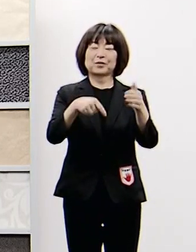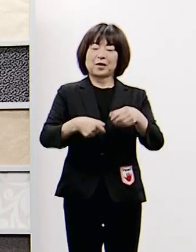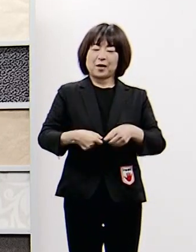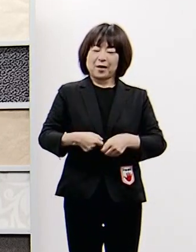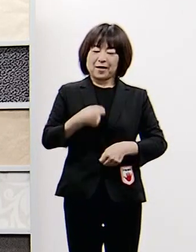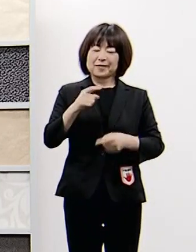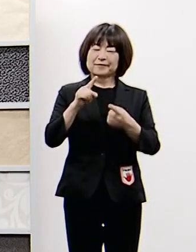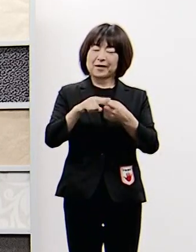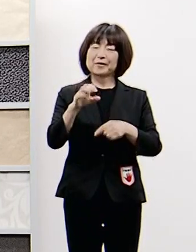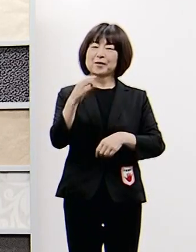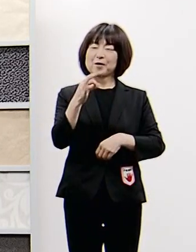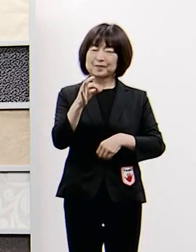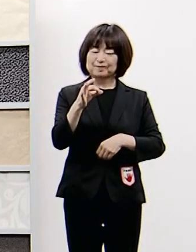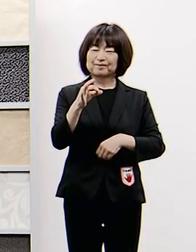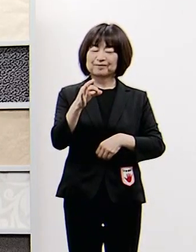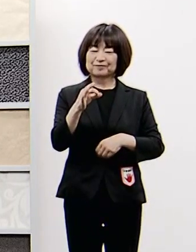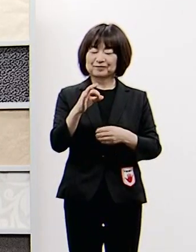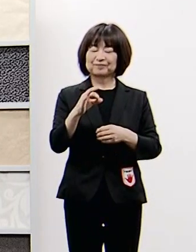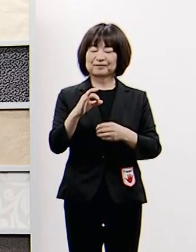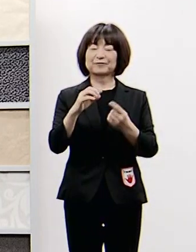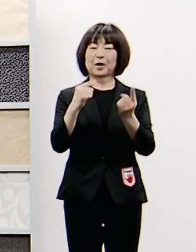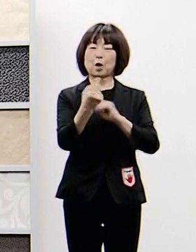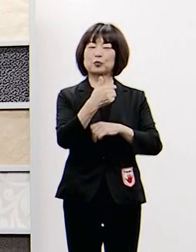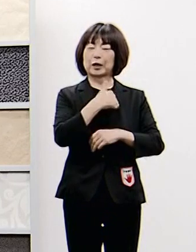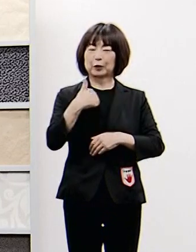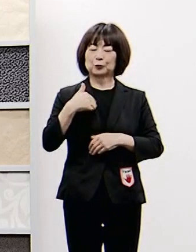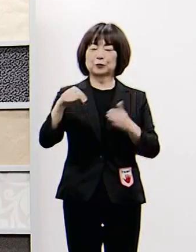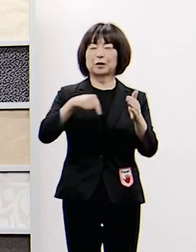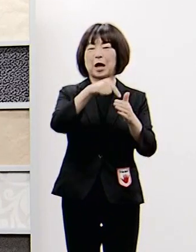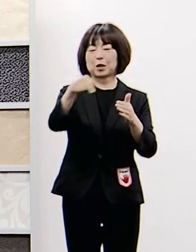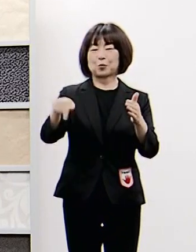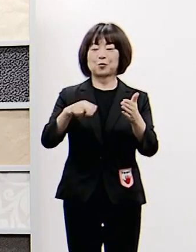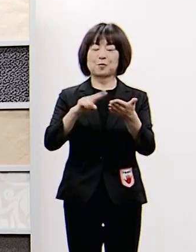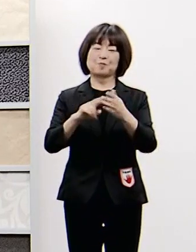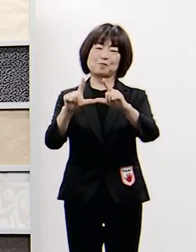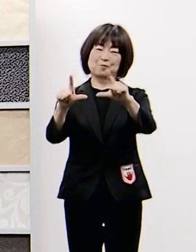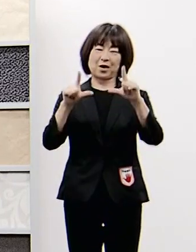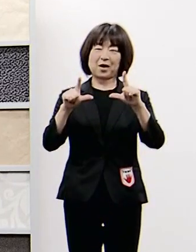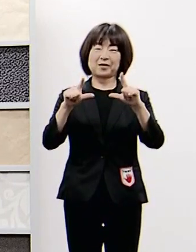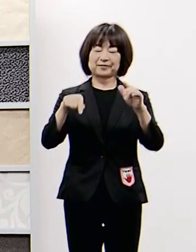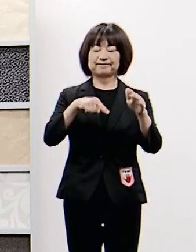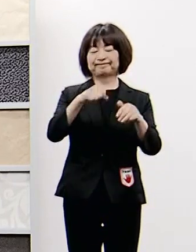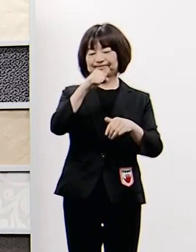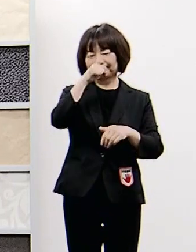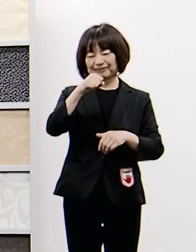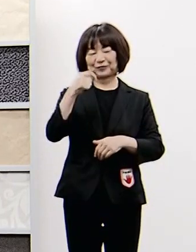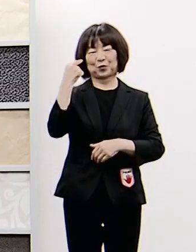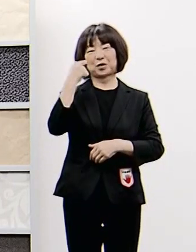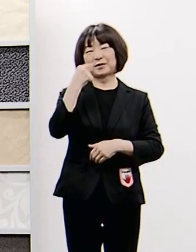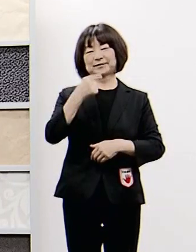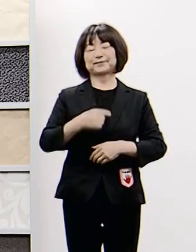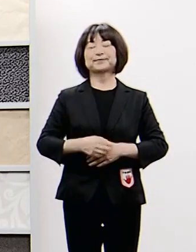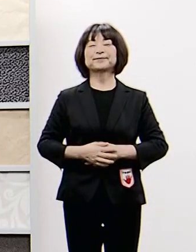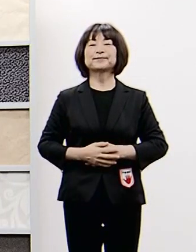賃料改定の基盤を得たわけですので私としては十分な十分以上の価値があったと考えています